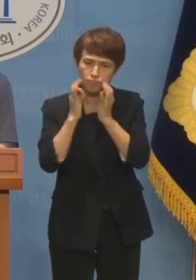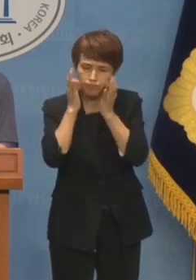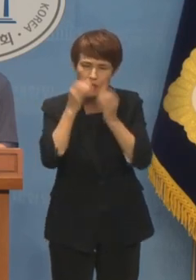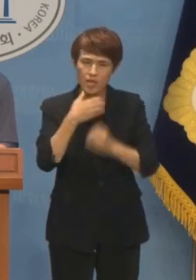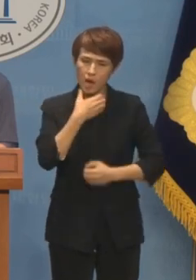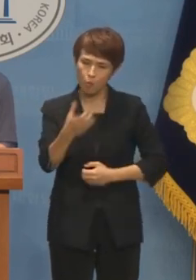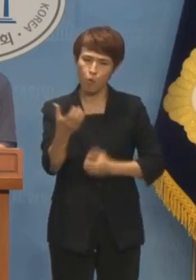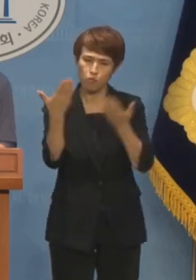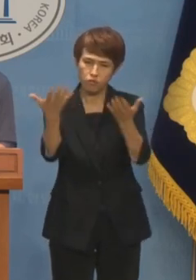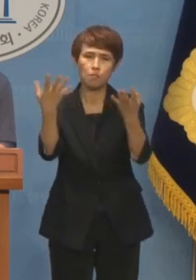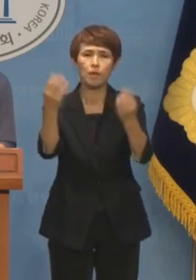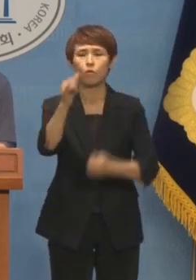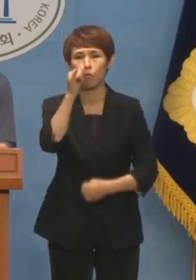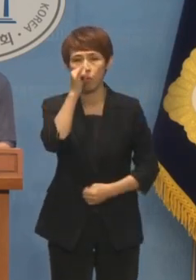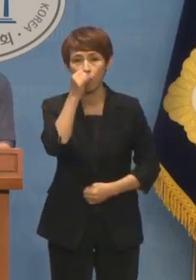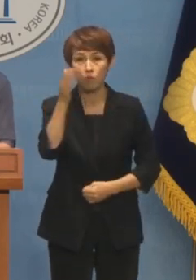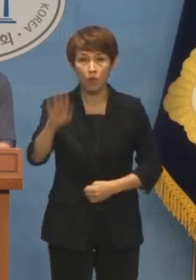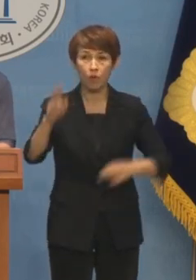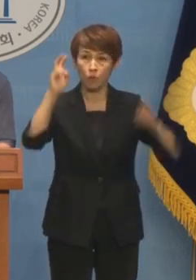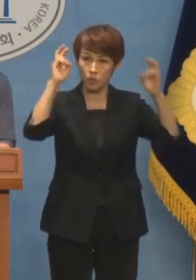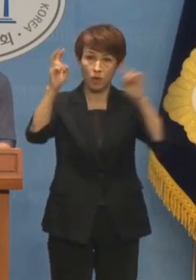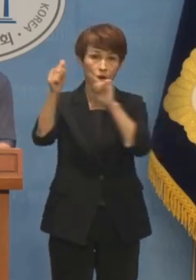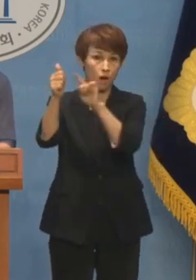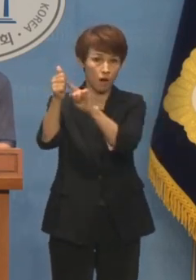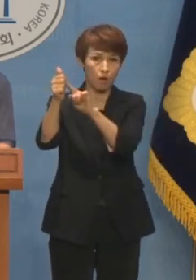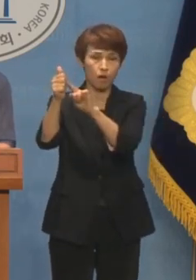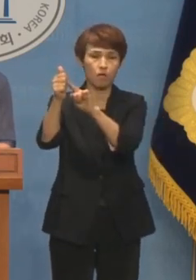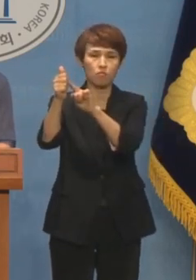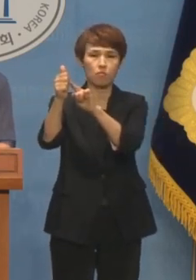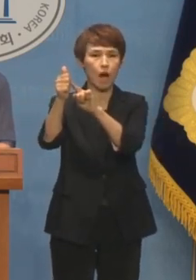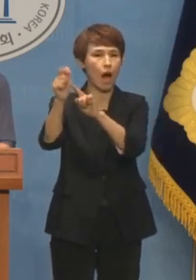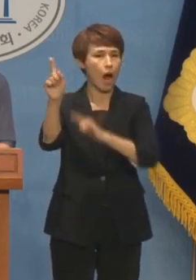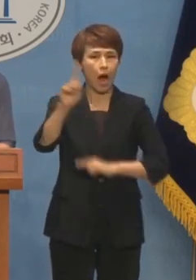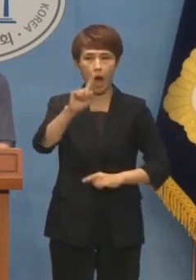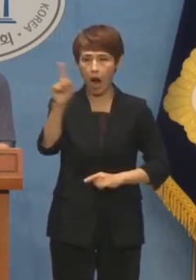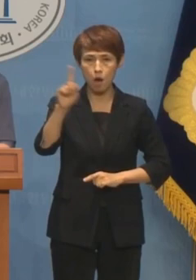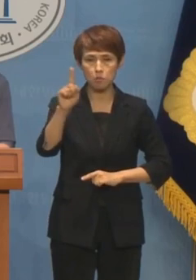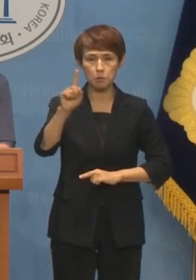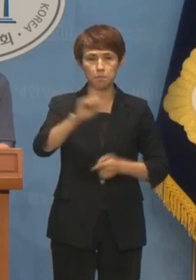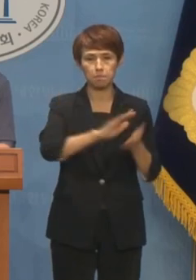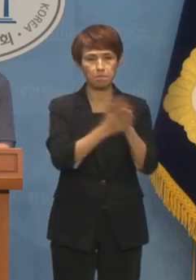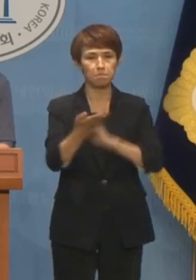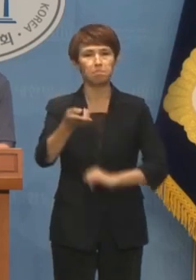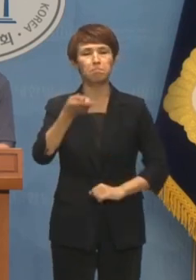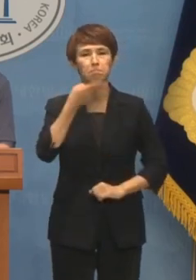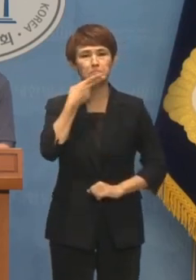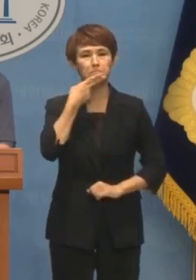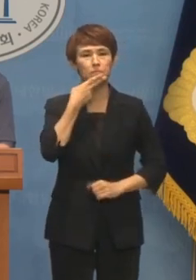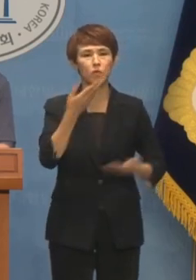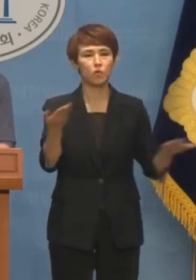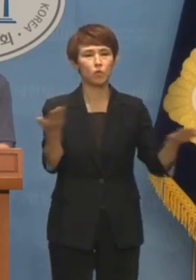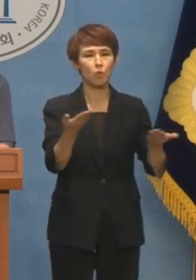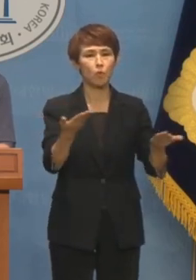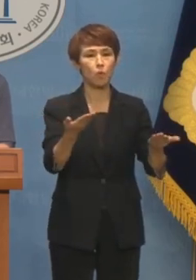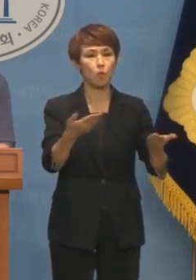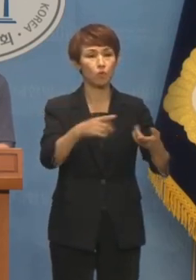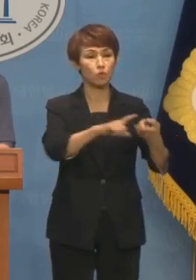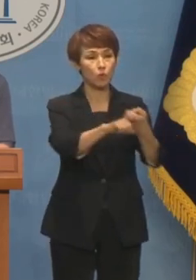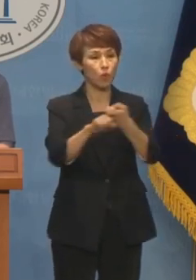양보하기도 했지만 사측은 그 어떤 전향적인 태도 없이 노조 무시